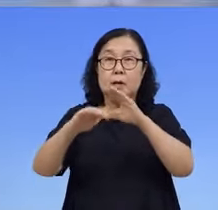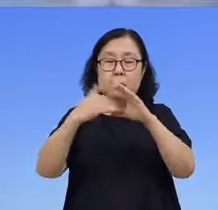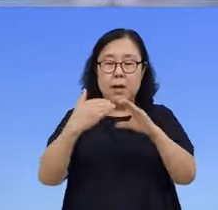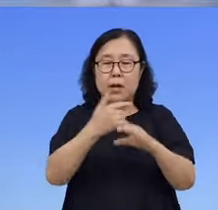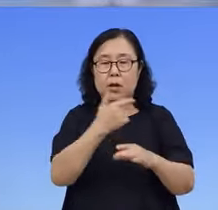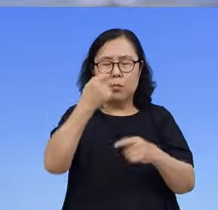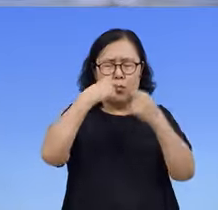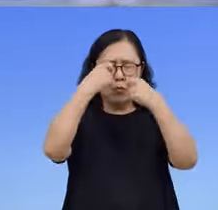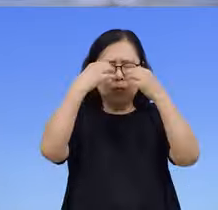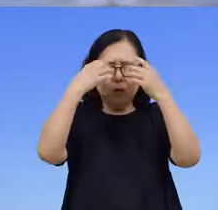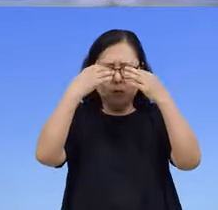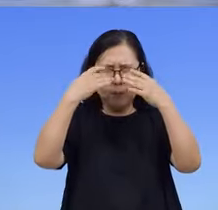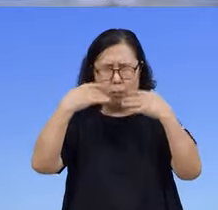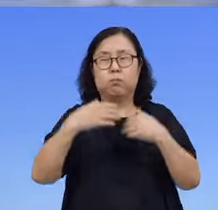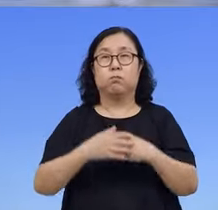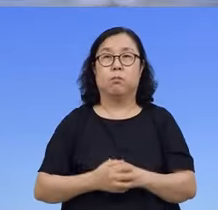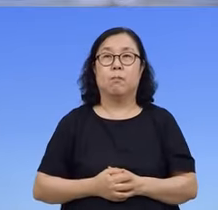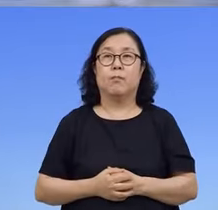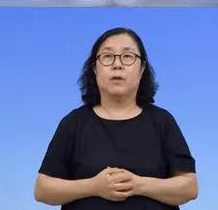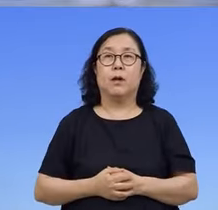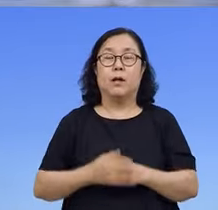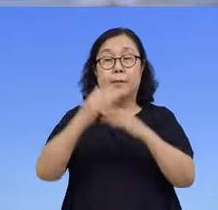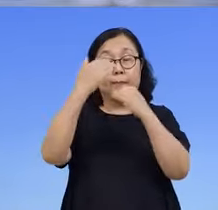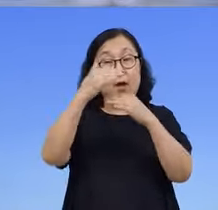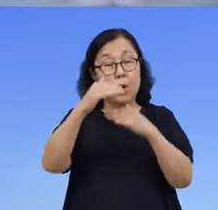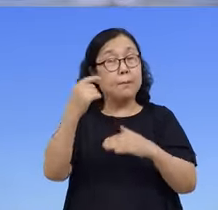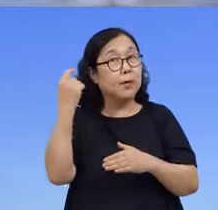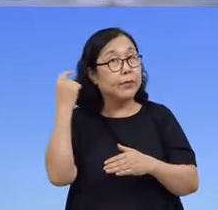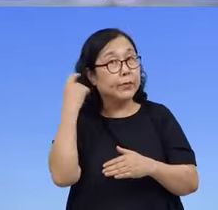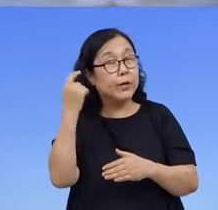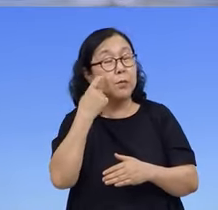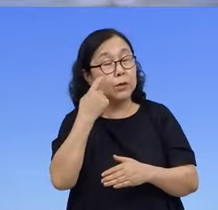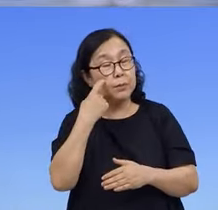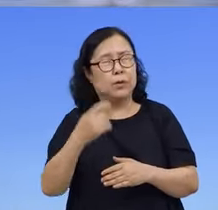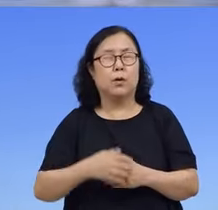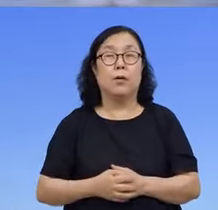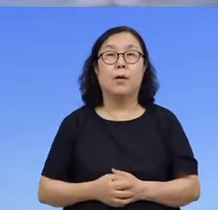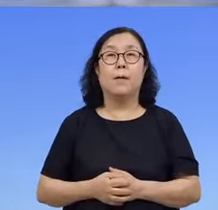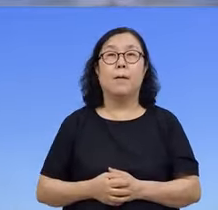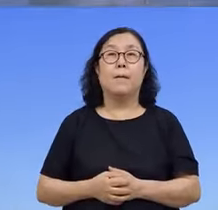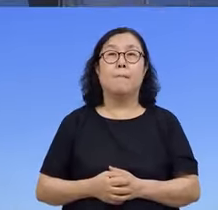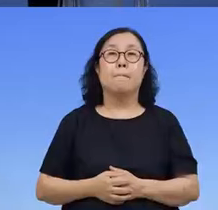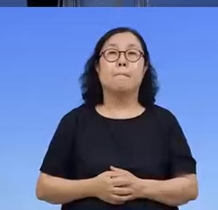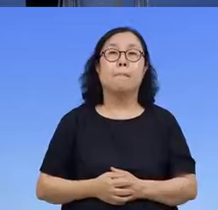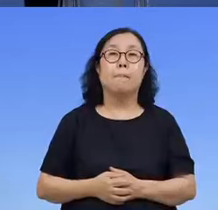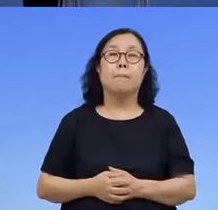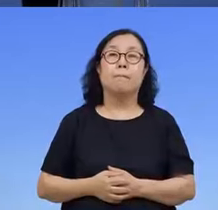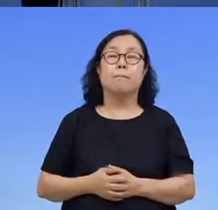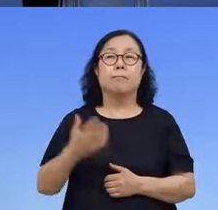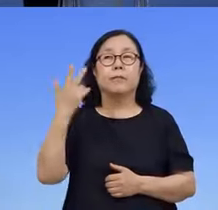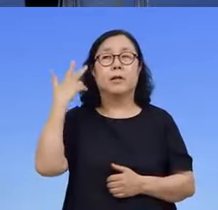그 메일이 눈물이 나는 내용을 한번 제가 읽어드리겠습니다.